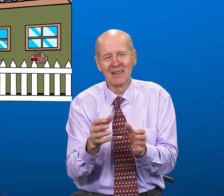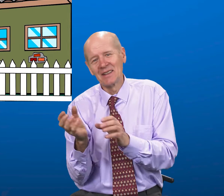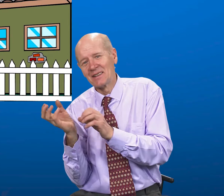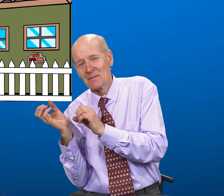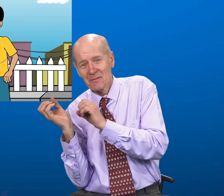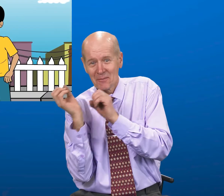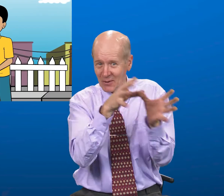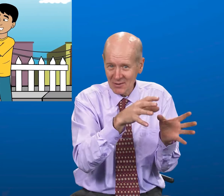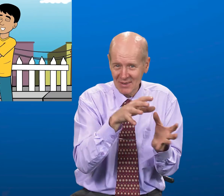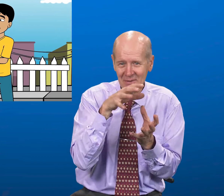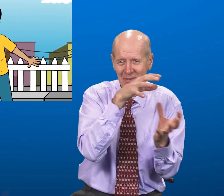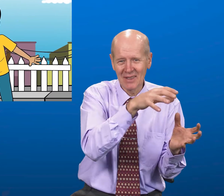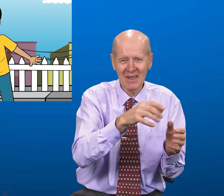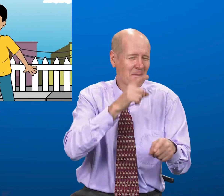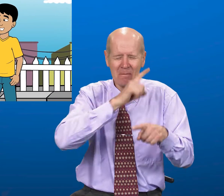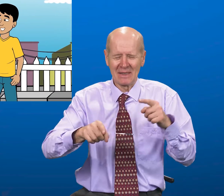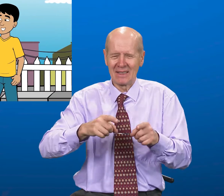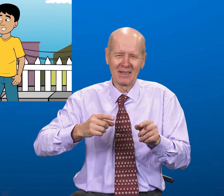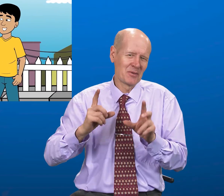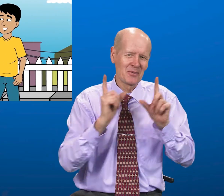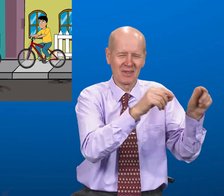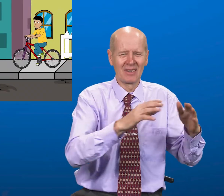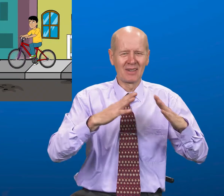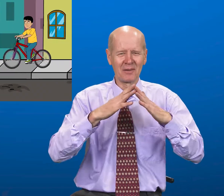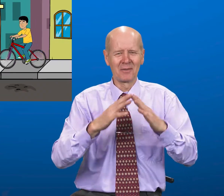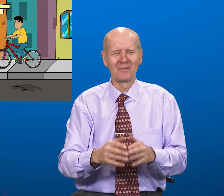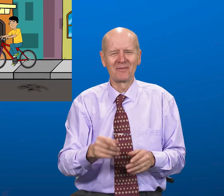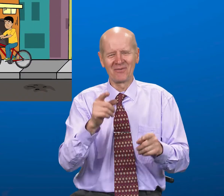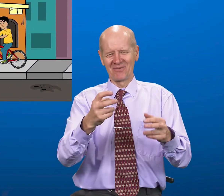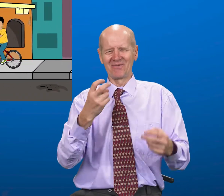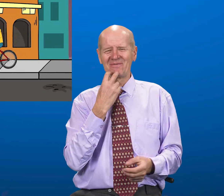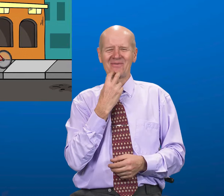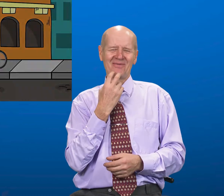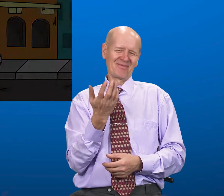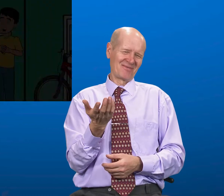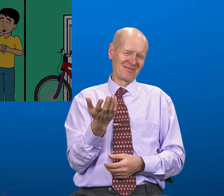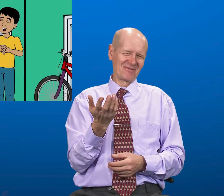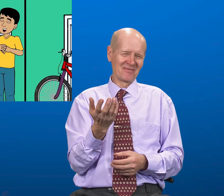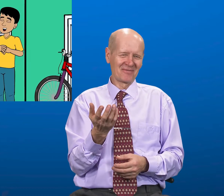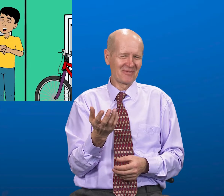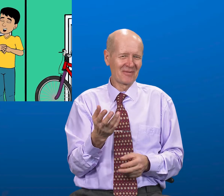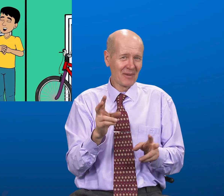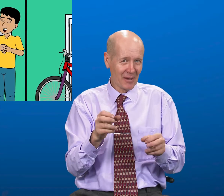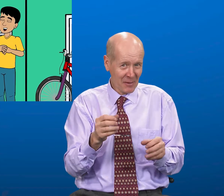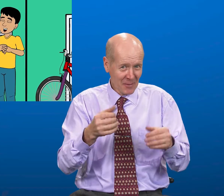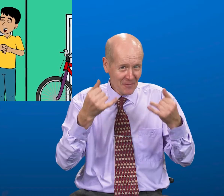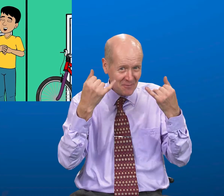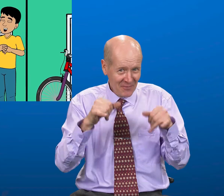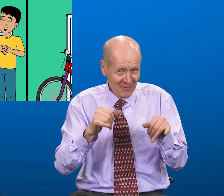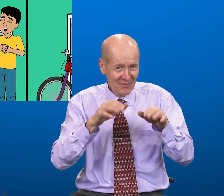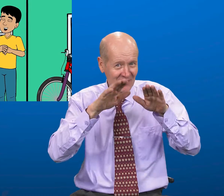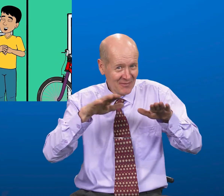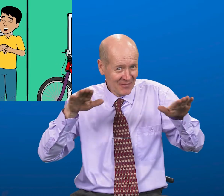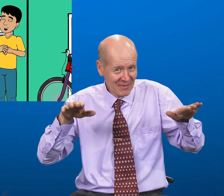коробку через один забор, а Камиль через другой забор. Мальчики быстро уехали домой. В доме Джареда они смеялись, представляя,